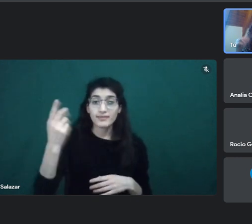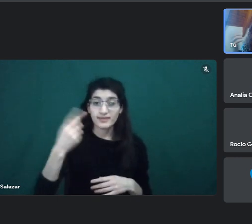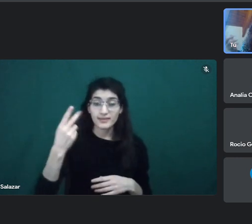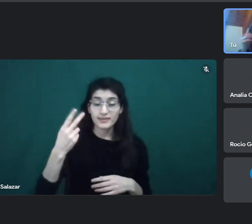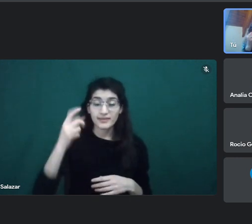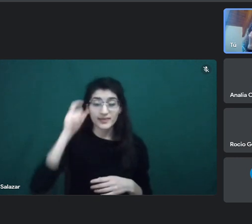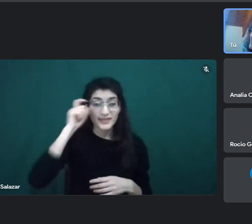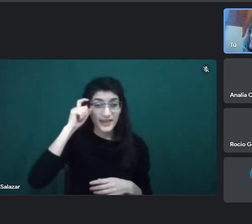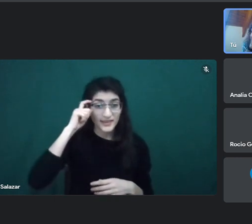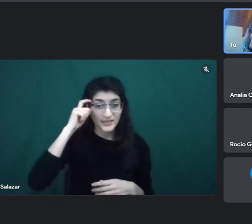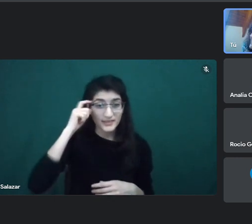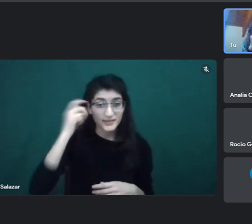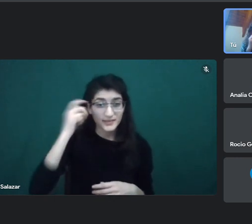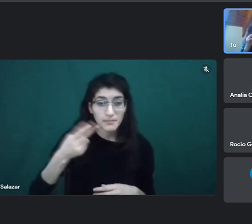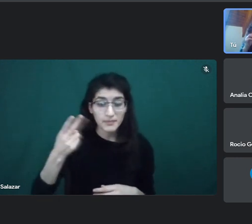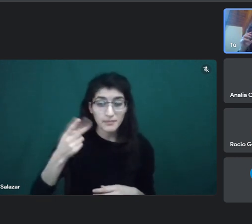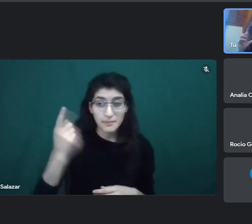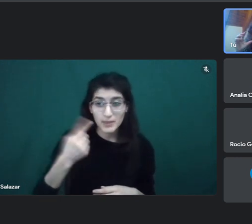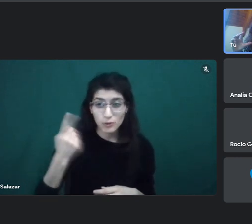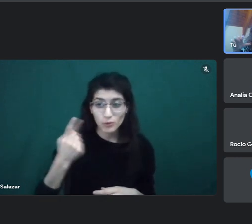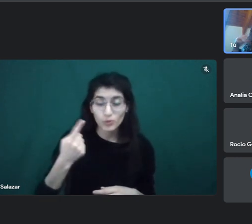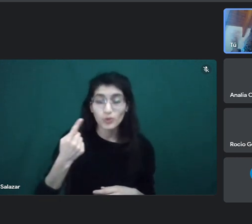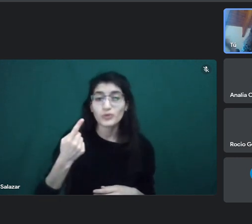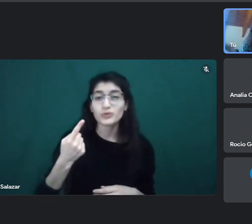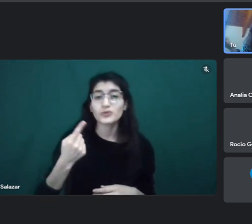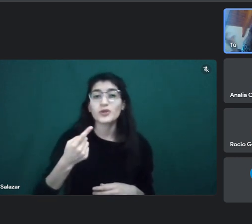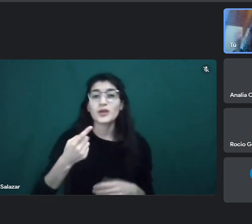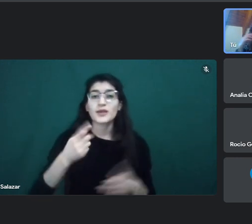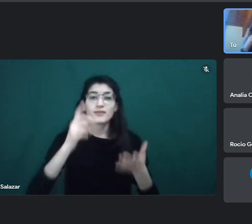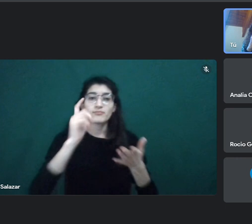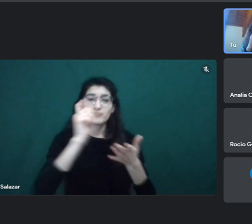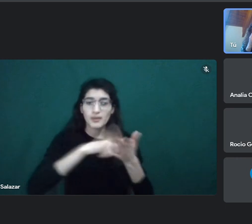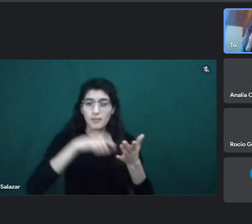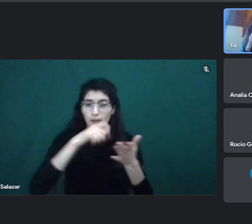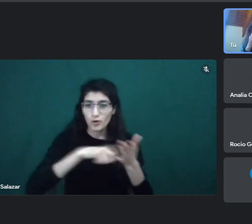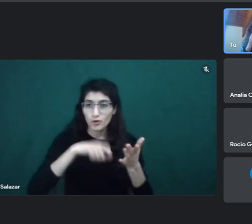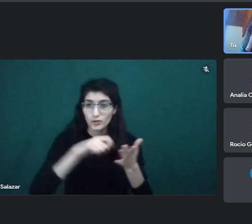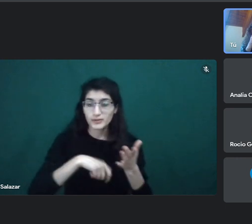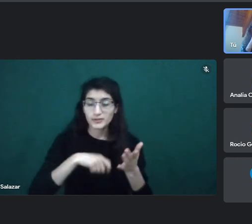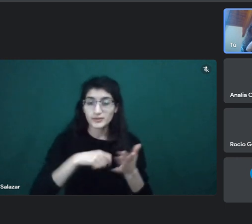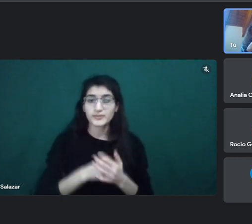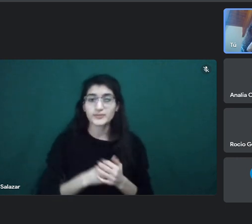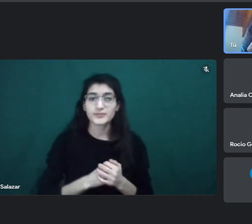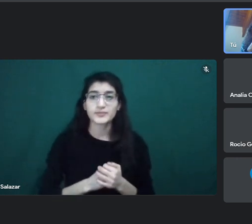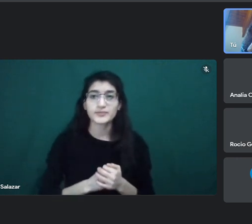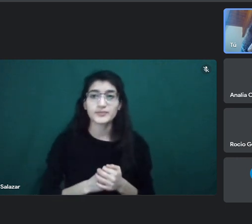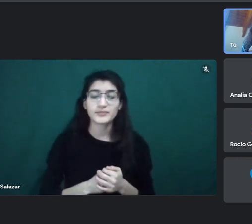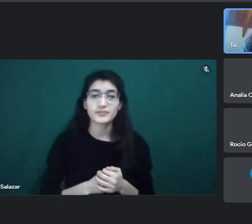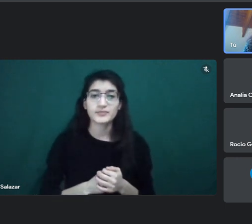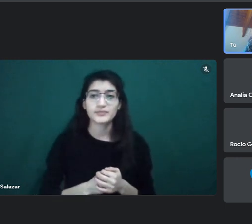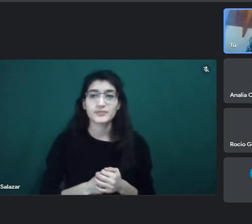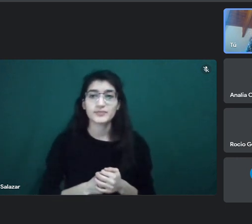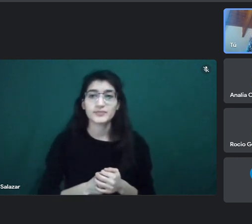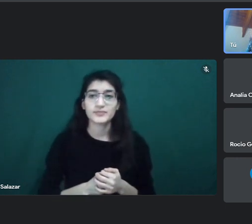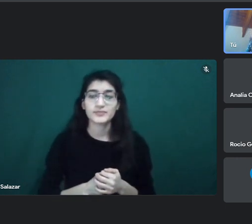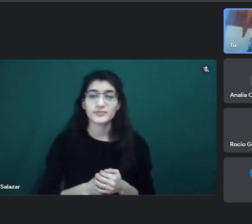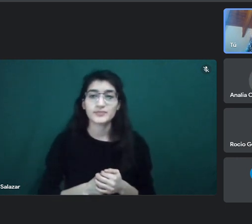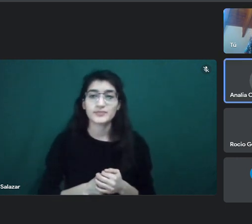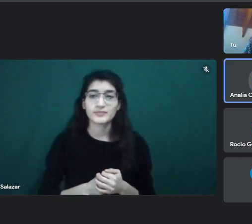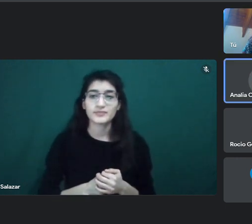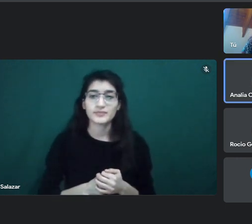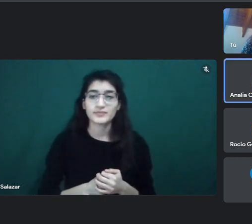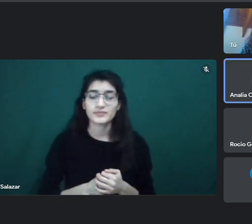y vamos viendo nosotros que también son cortitos para ver después cómo hacemos la tarea, ¿sí?